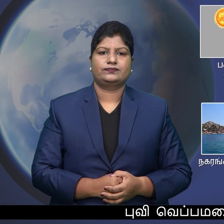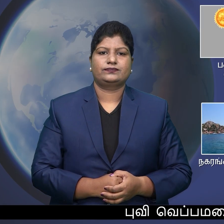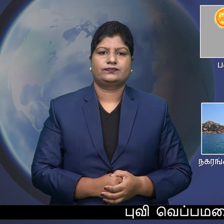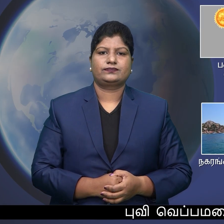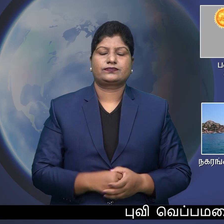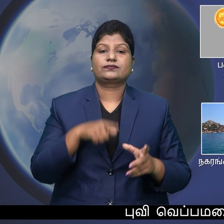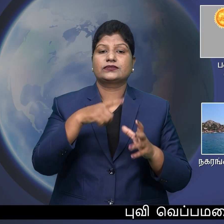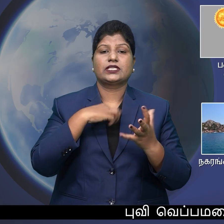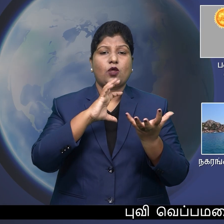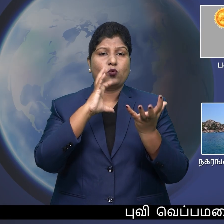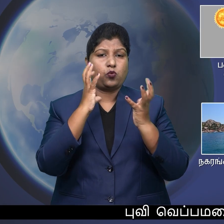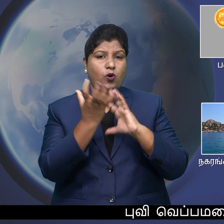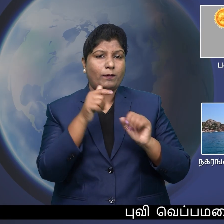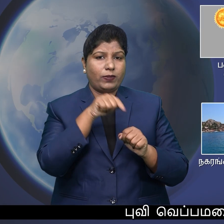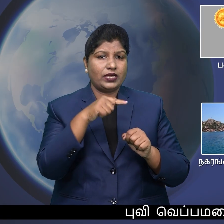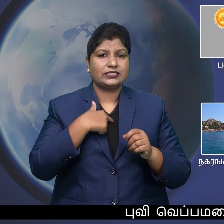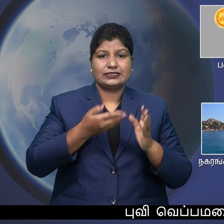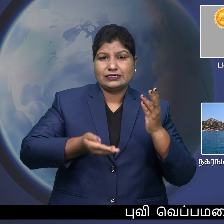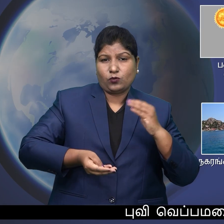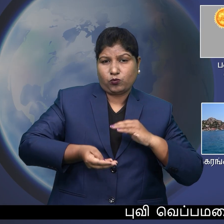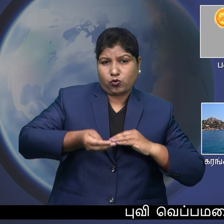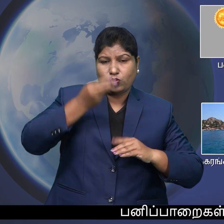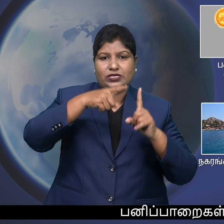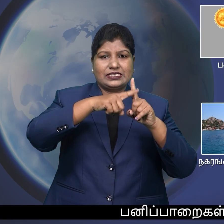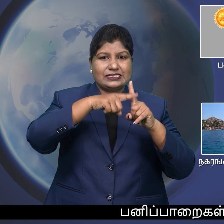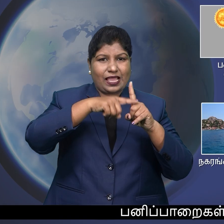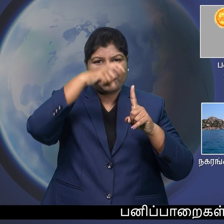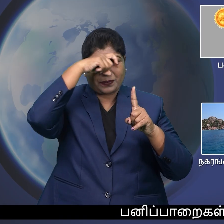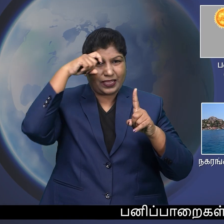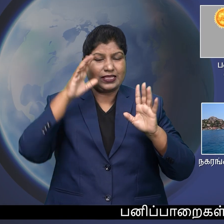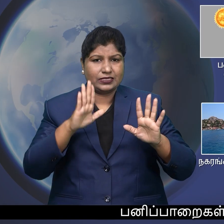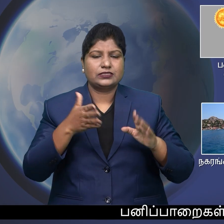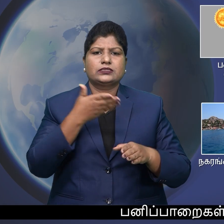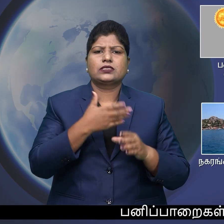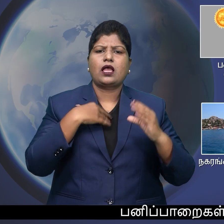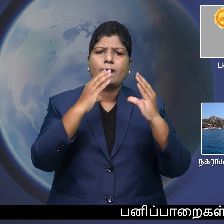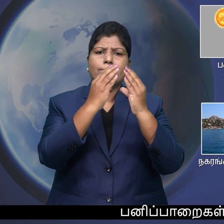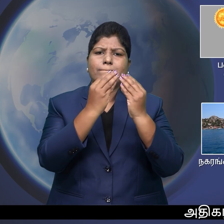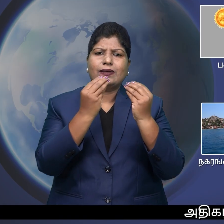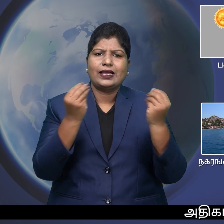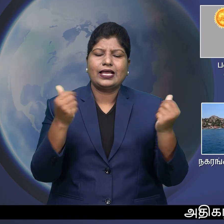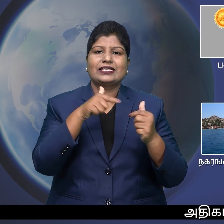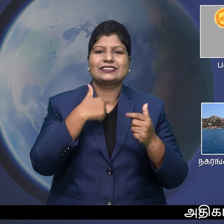புவி வெப்பமடைதலின் விளைவாக பனிப்பாறைகள் உருகி கடல் மட்டம் அதிகரித்துள்ளது.